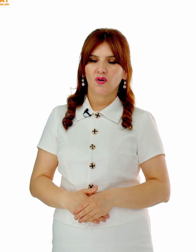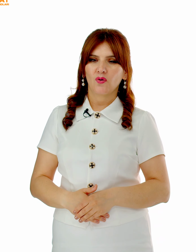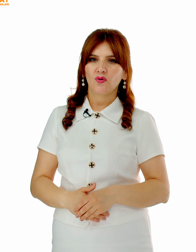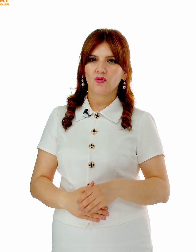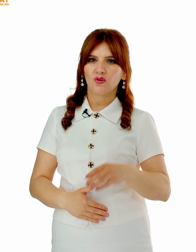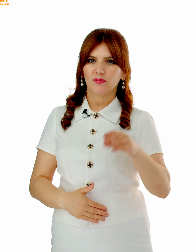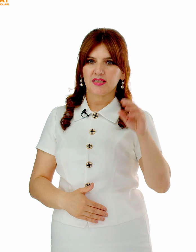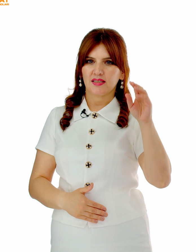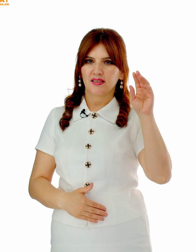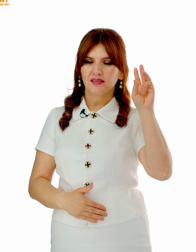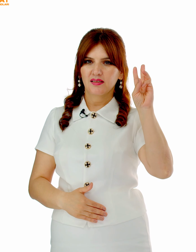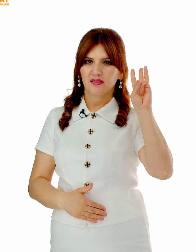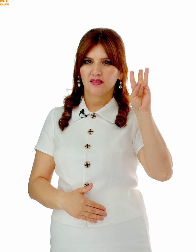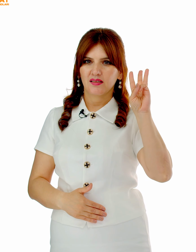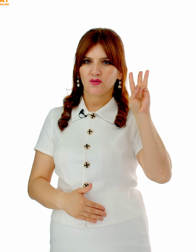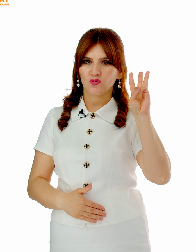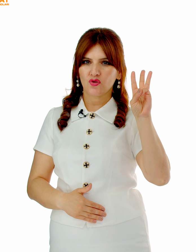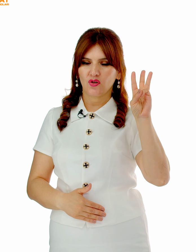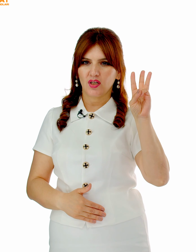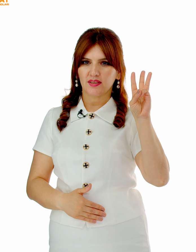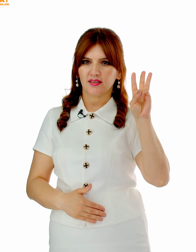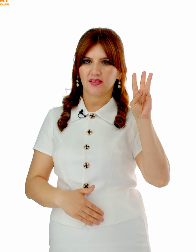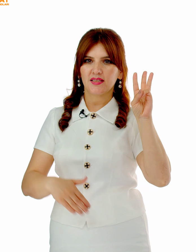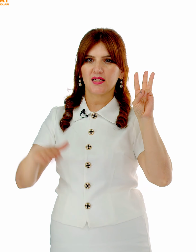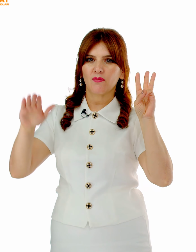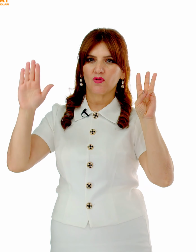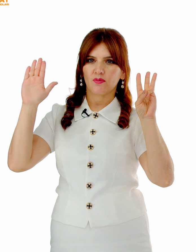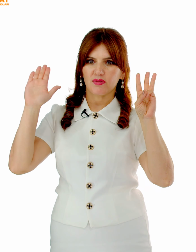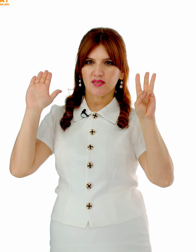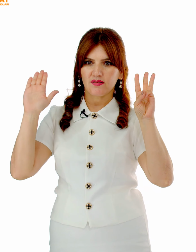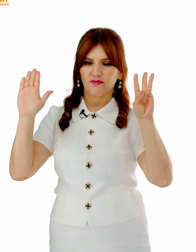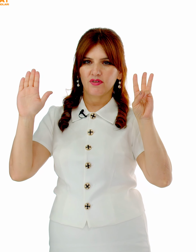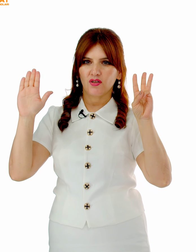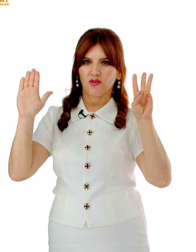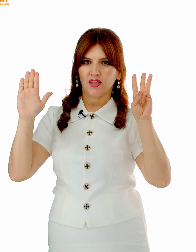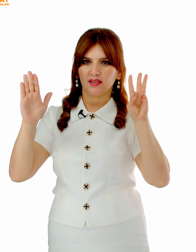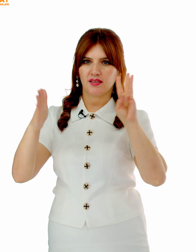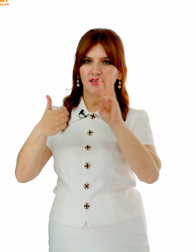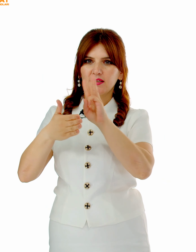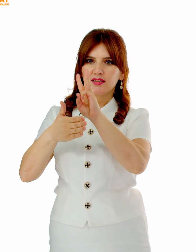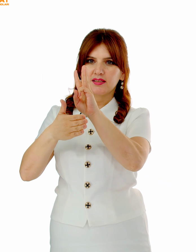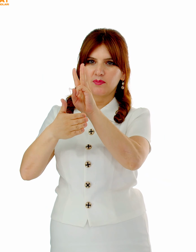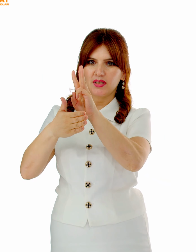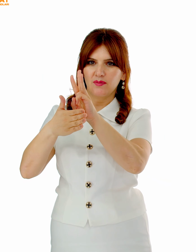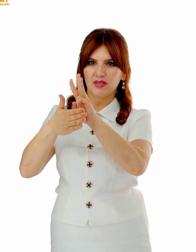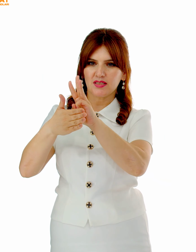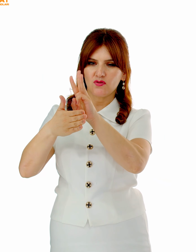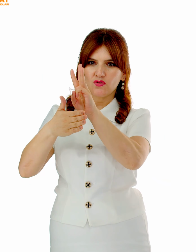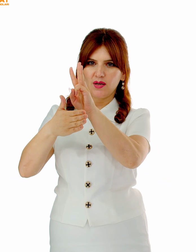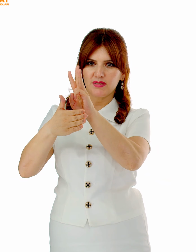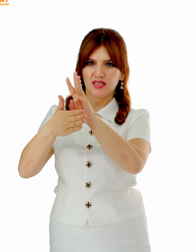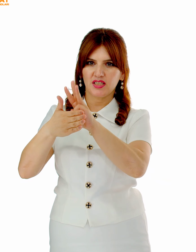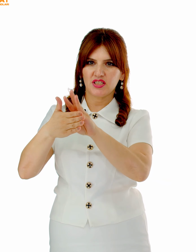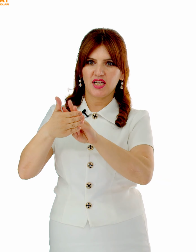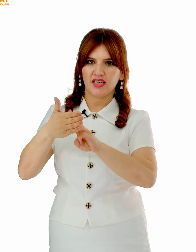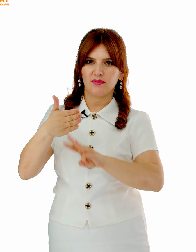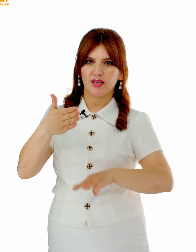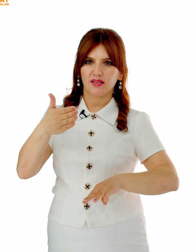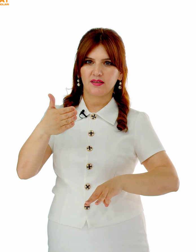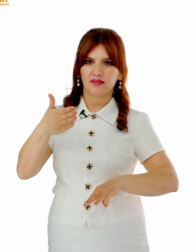O'ng qo'limiz uch holatida, chap qo'limiz V holatida tepadan pastga tushiramiz. Jarima.